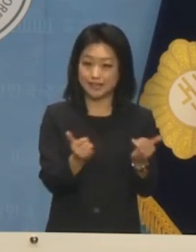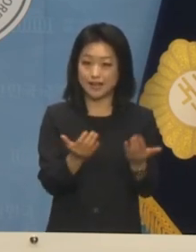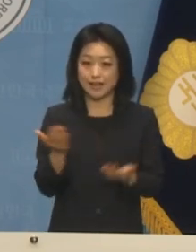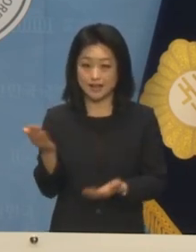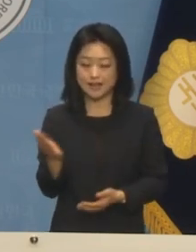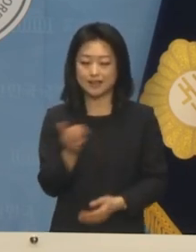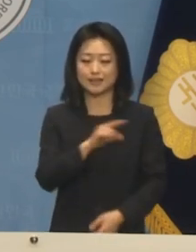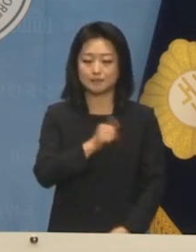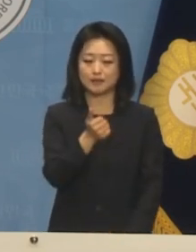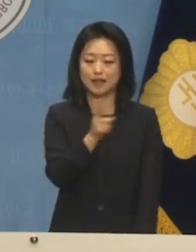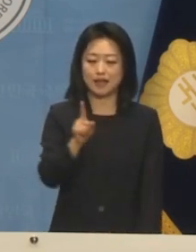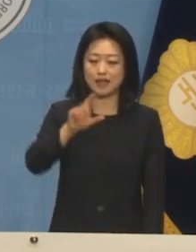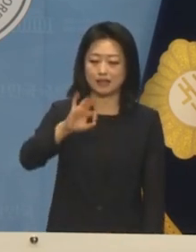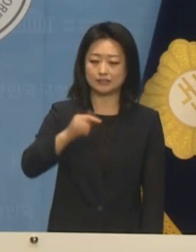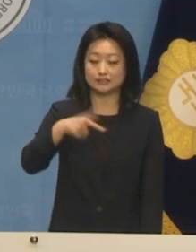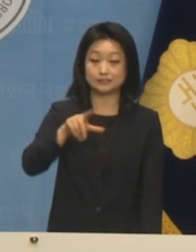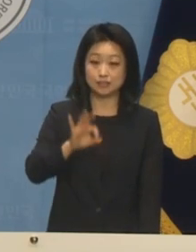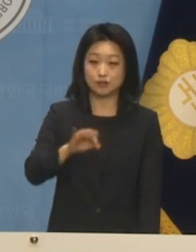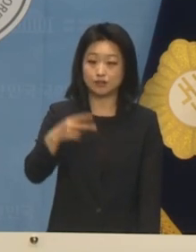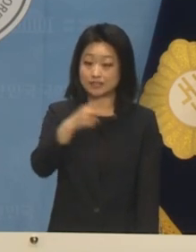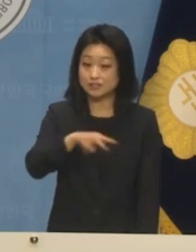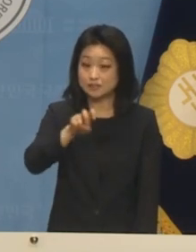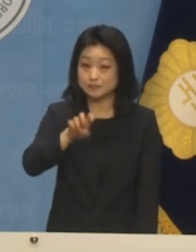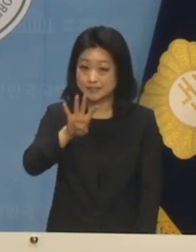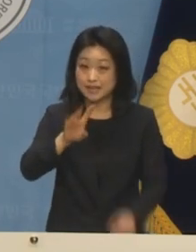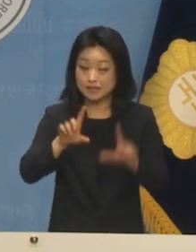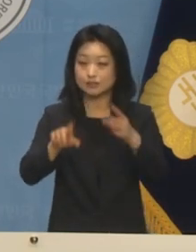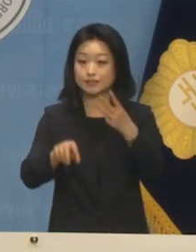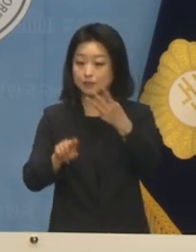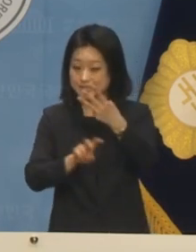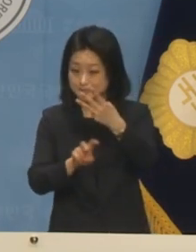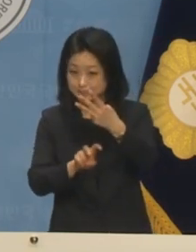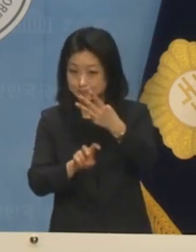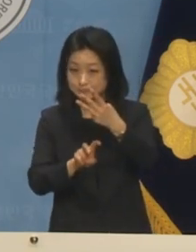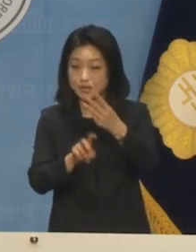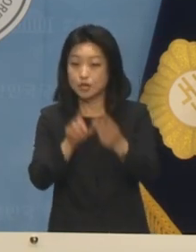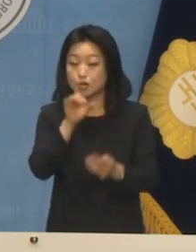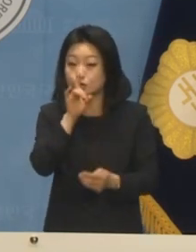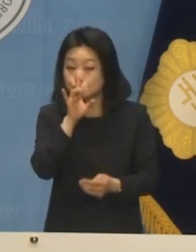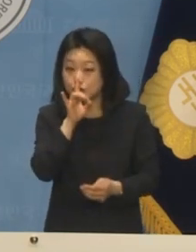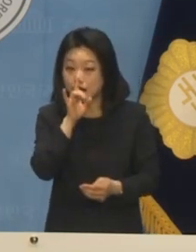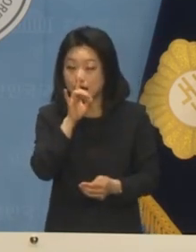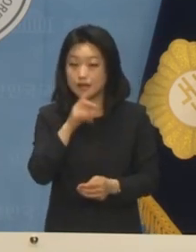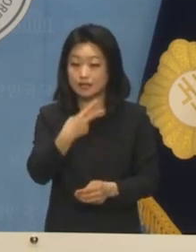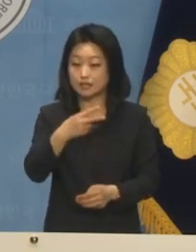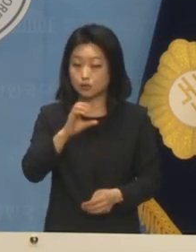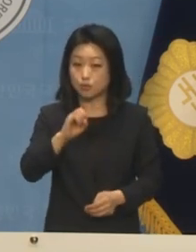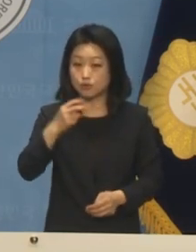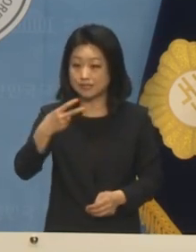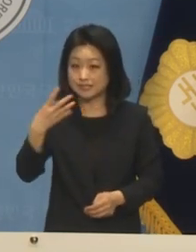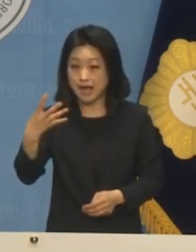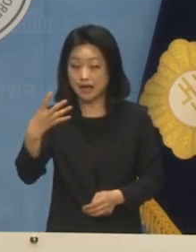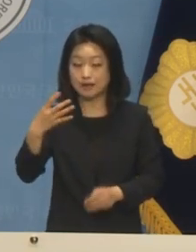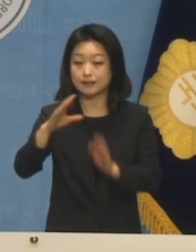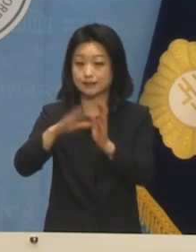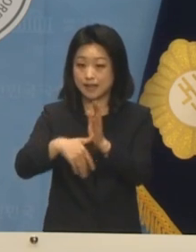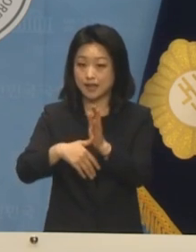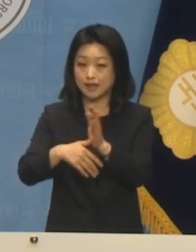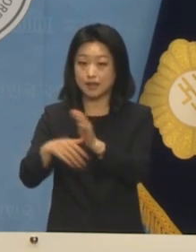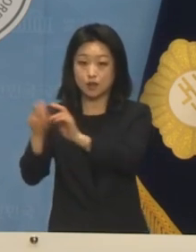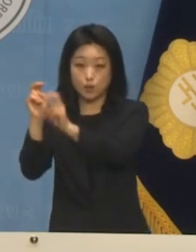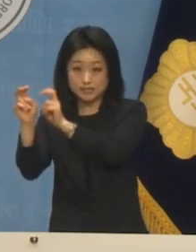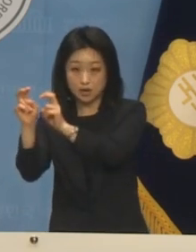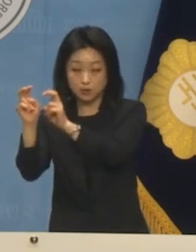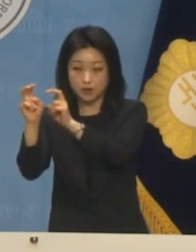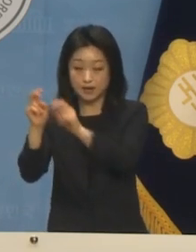노무사라고 합니다. 지난 2024년 3월 20일 중앙 2024 부회 107 사건에서 사용자와